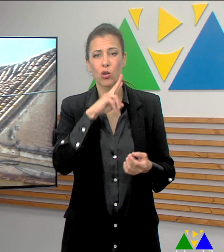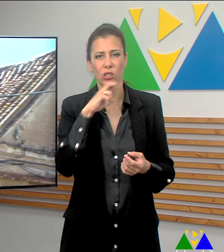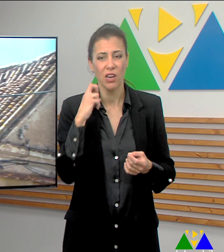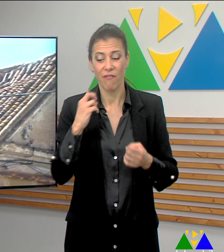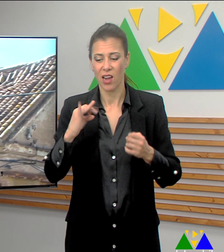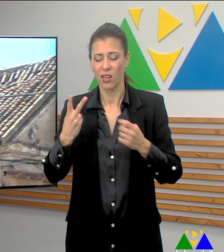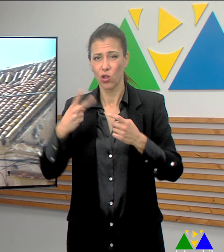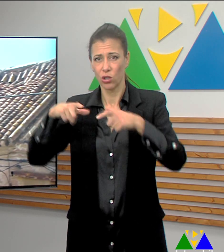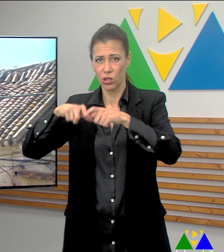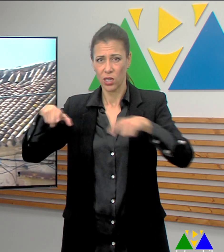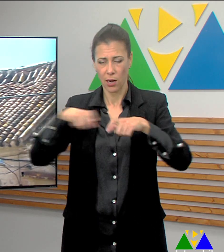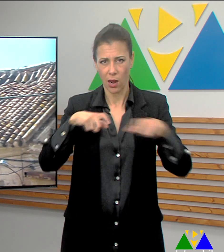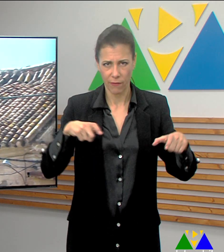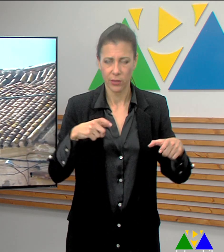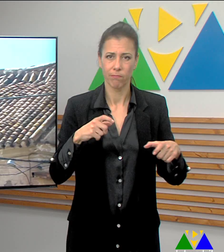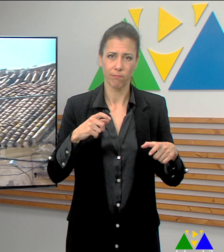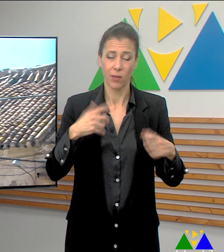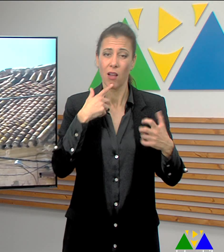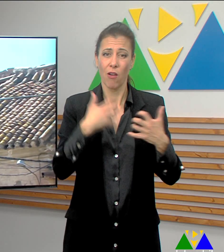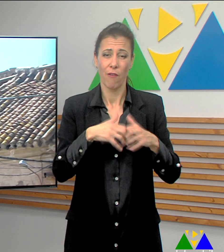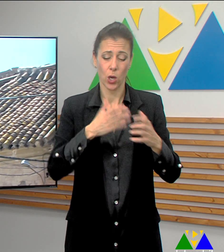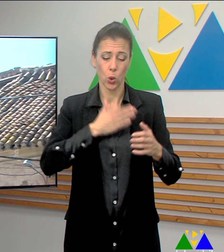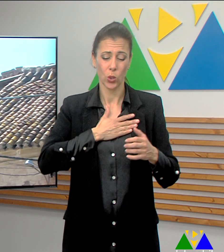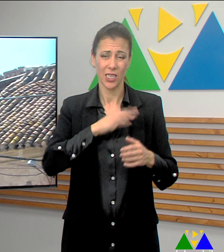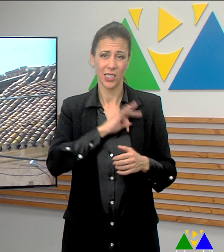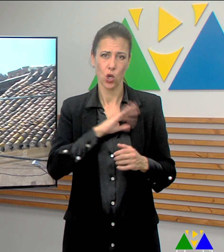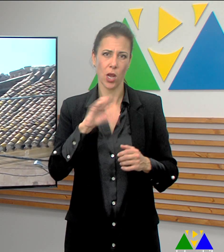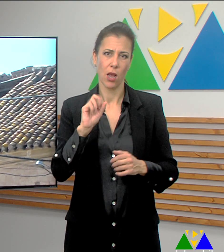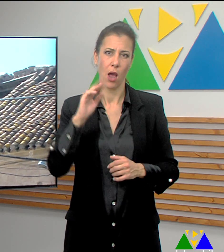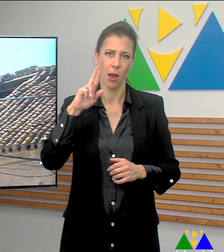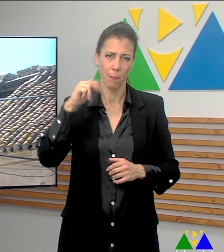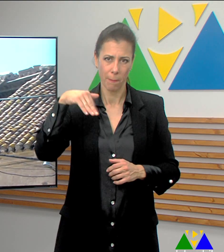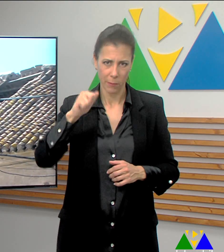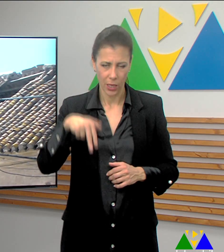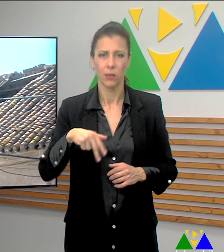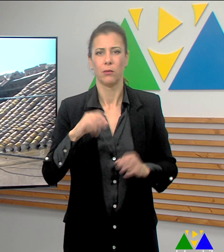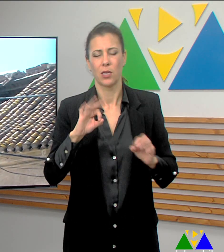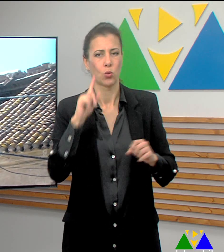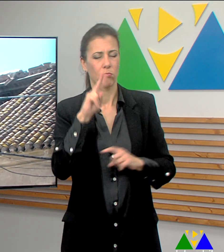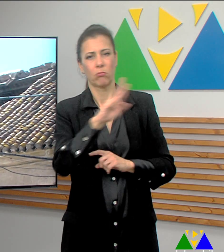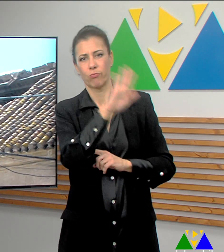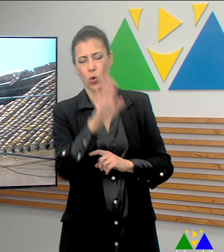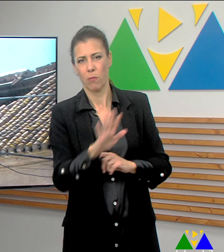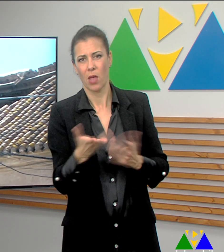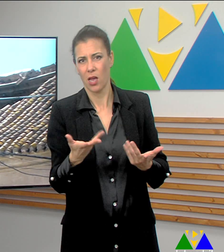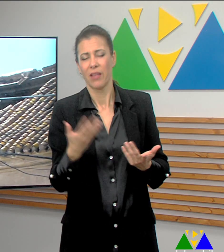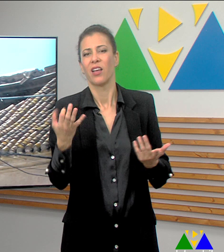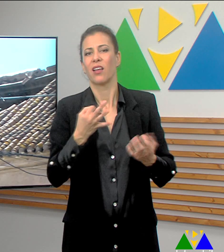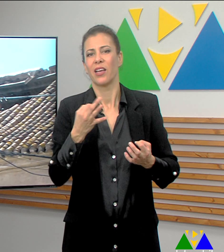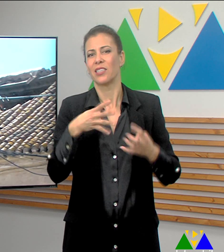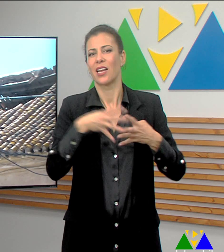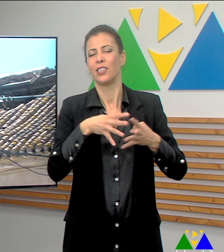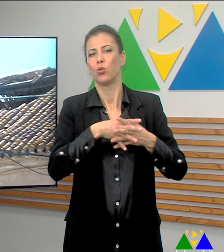naves de la fábrica de Nuestra Señora del Carmen pues también es un reflejo de lo que era la